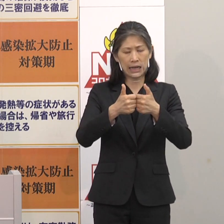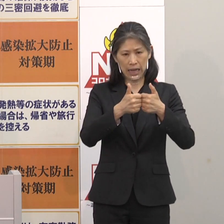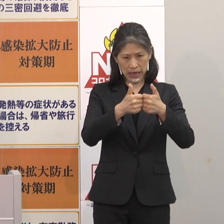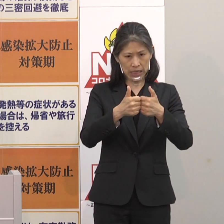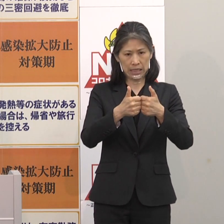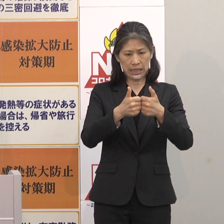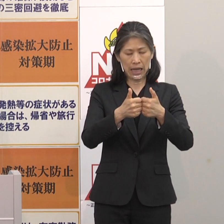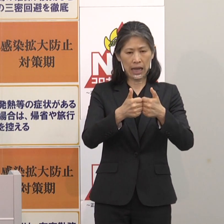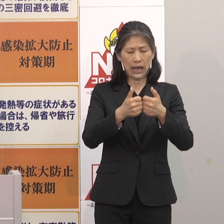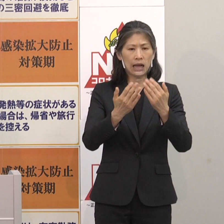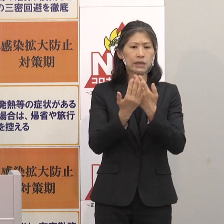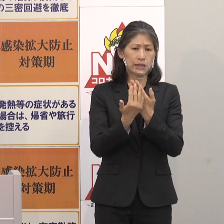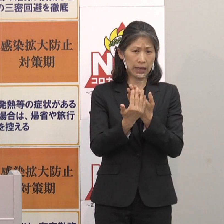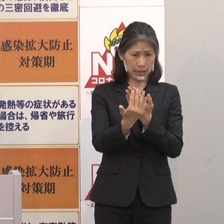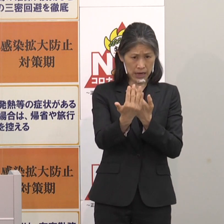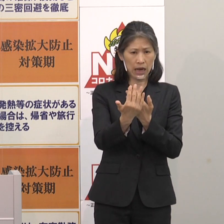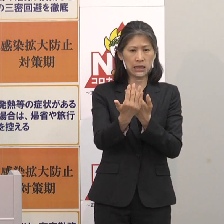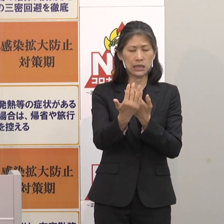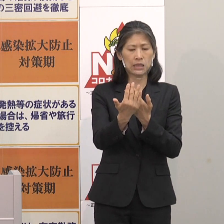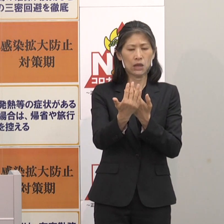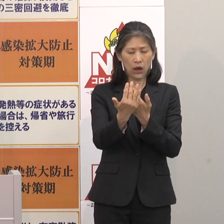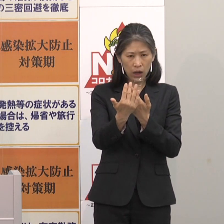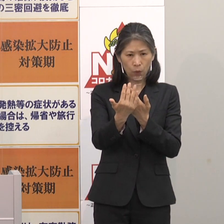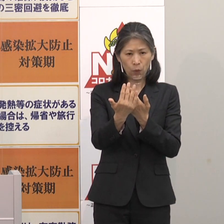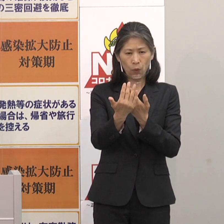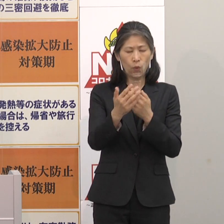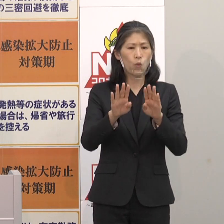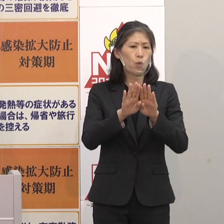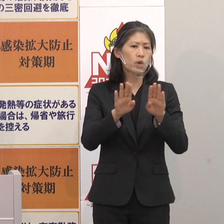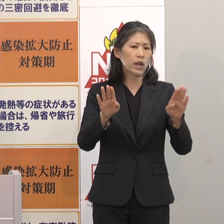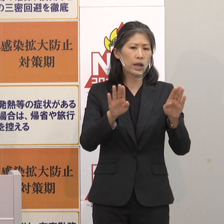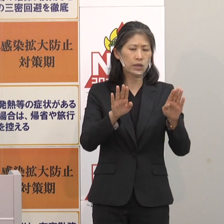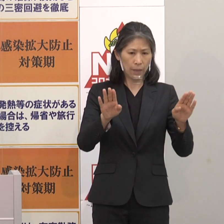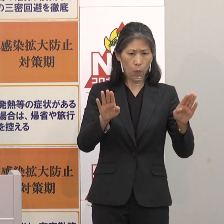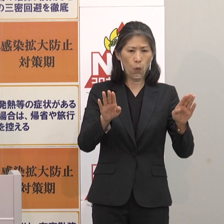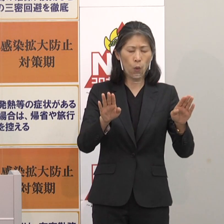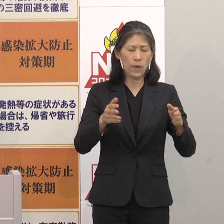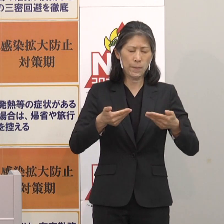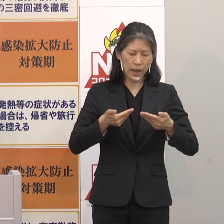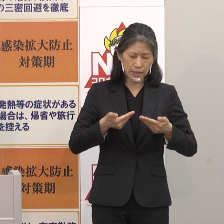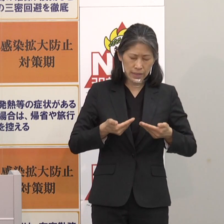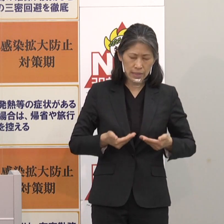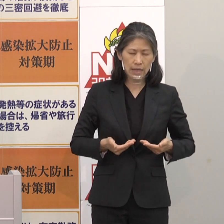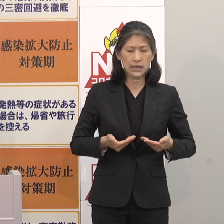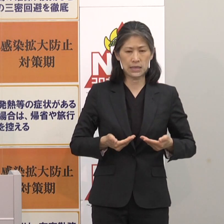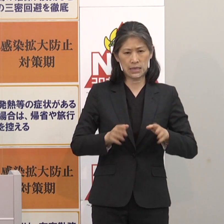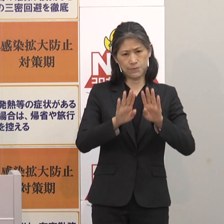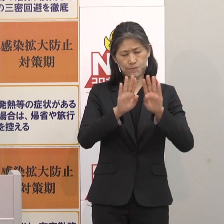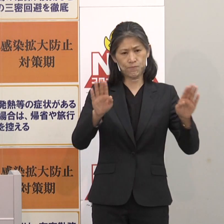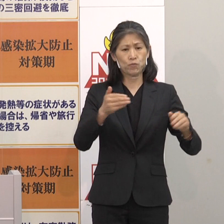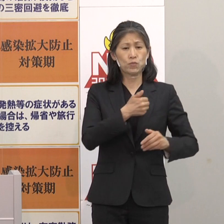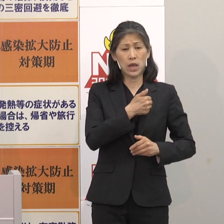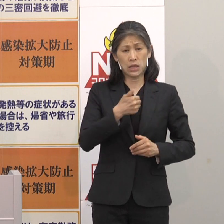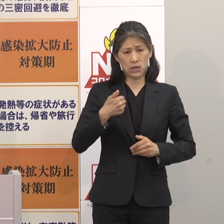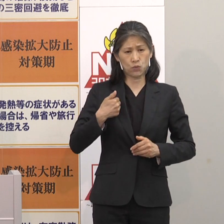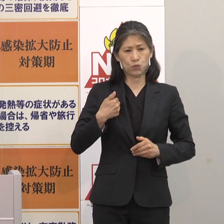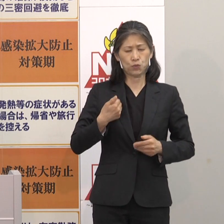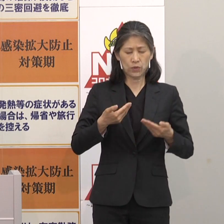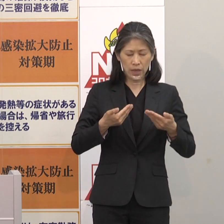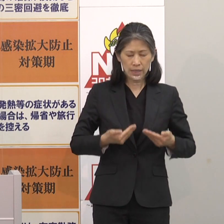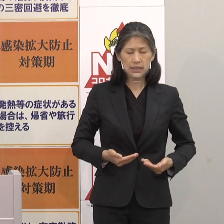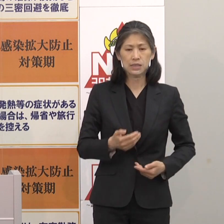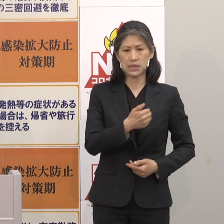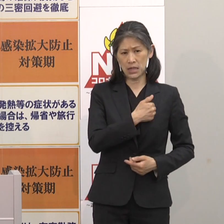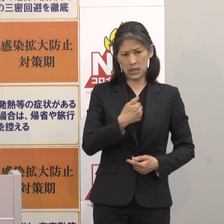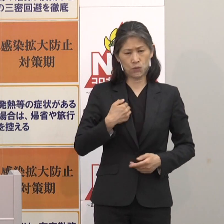ね、そうしたものを行っても安全である、安心できる、そういうこと